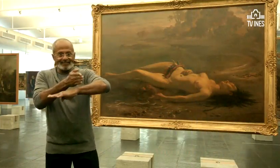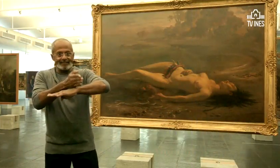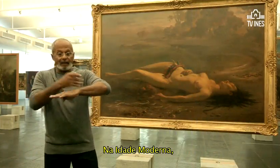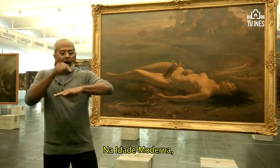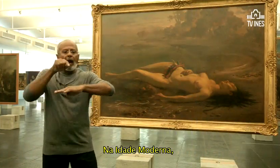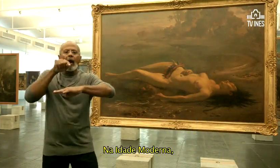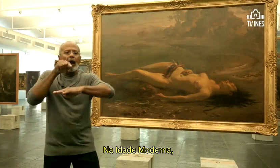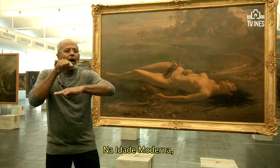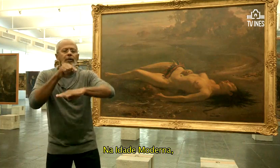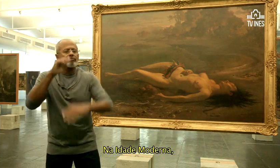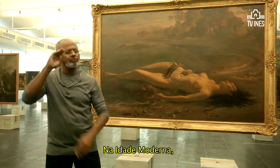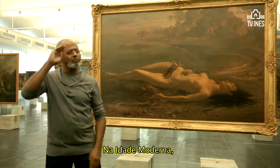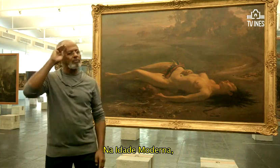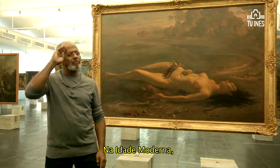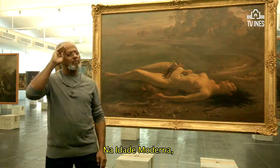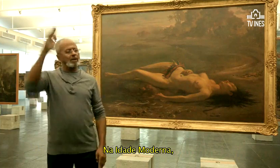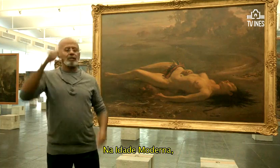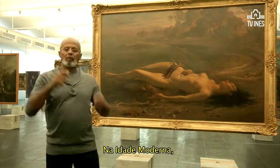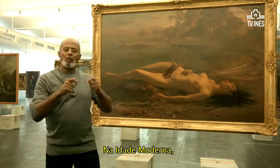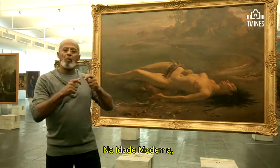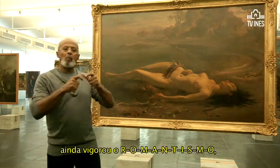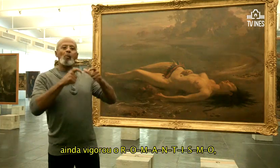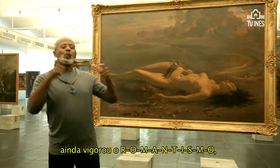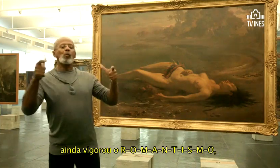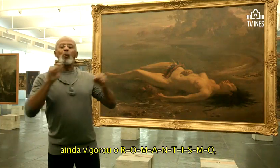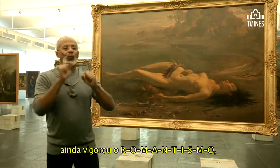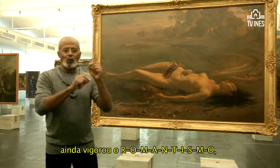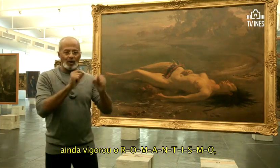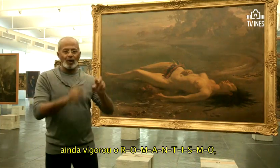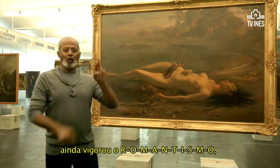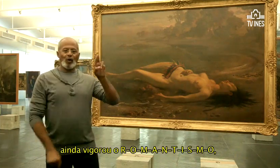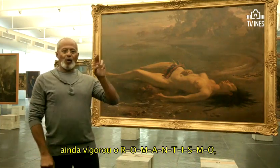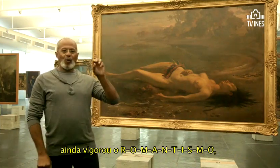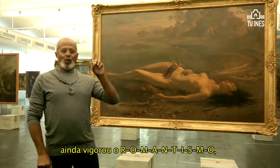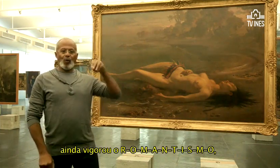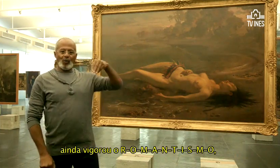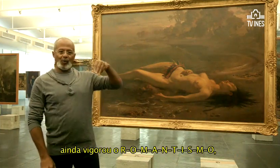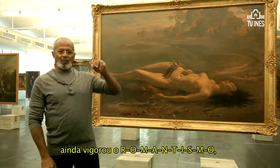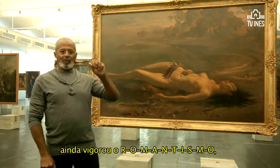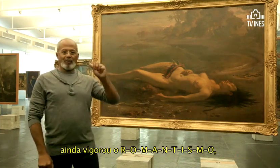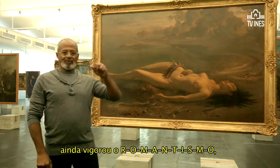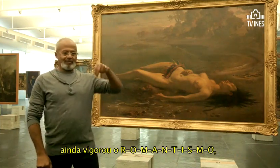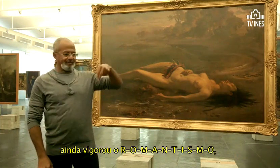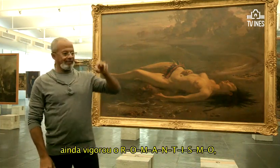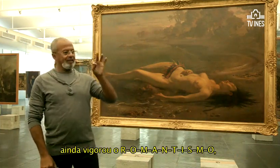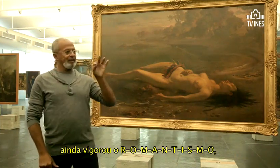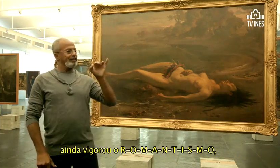Na Idade Moderna, ainda vigorou o Romantismo.